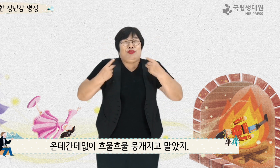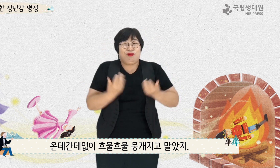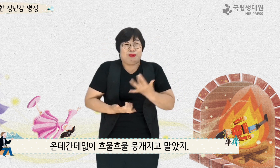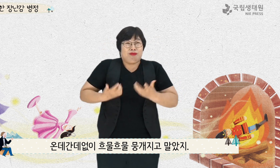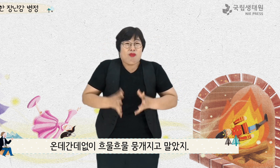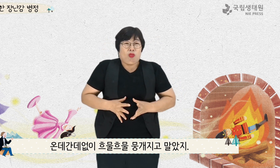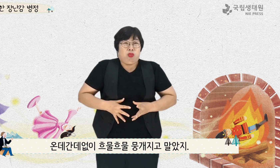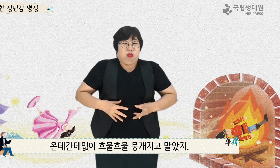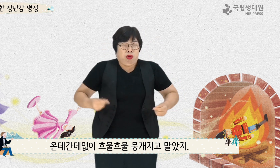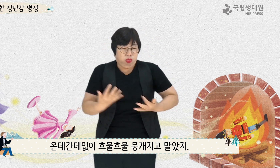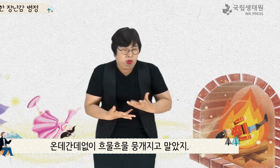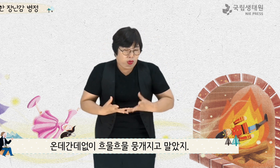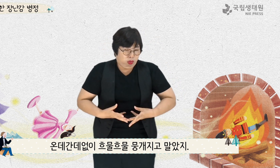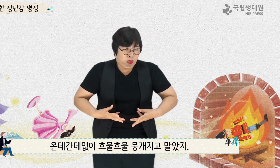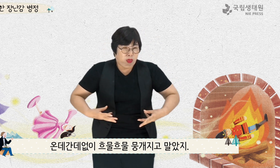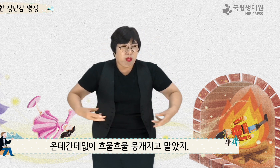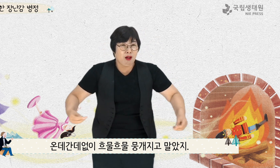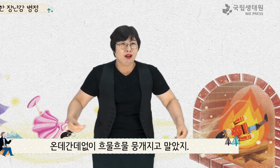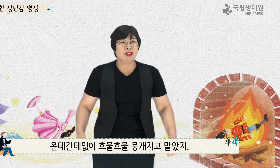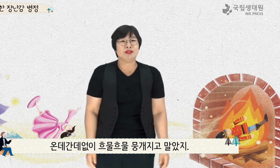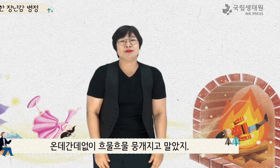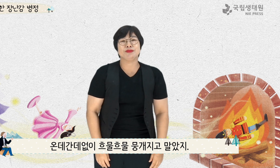말았지.